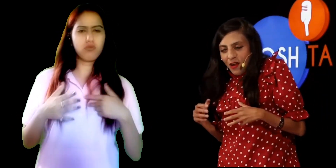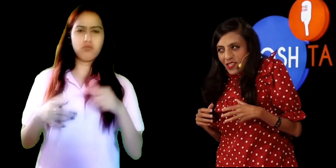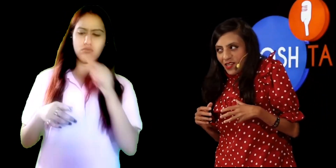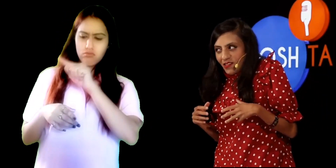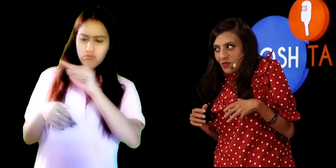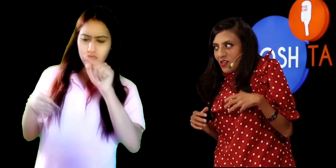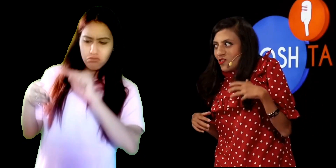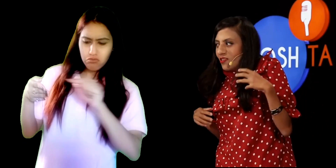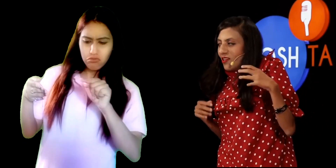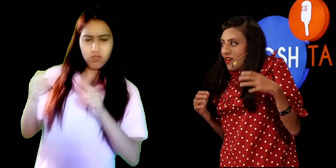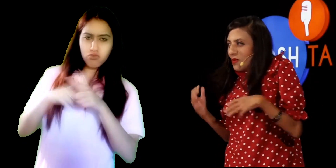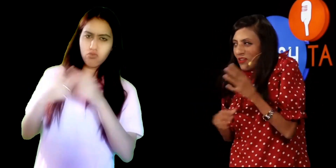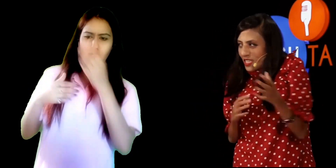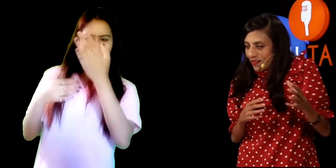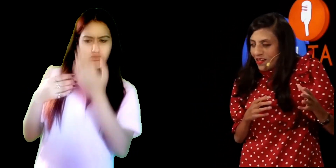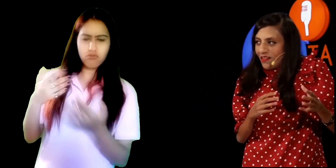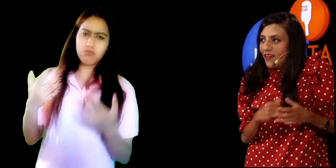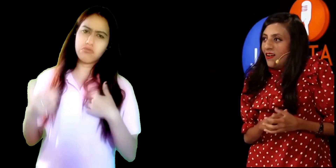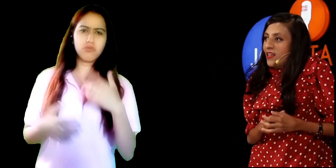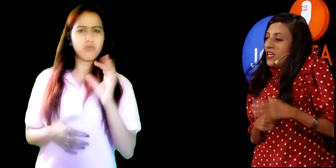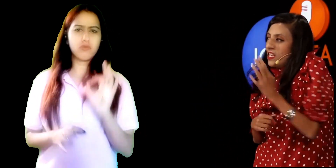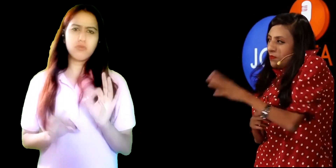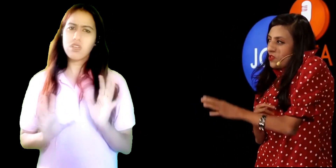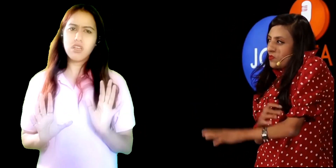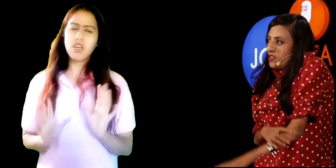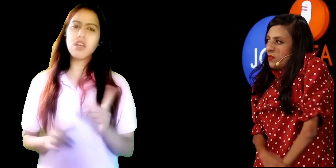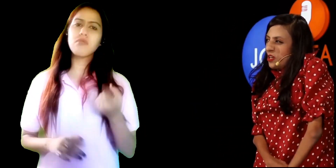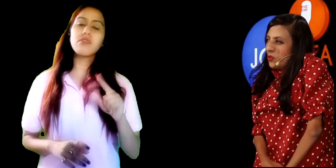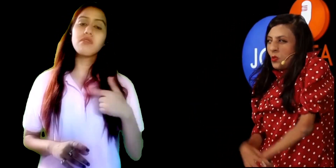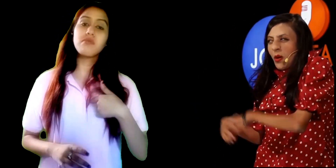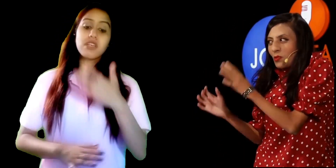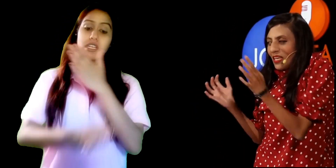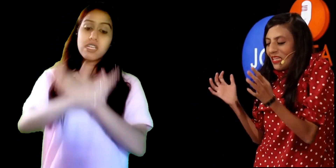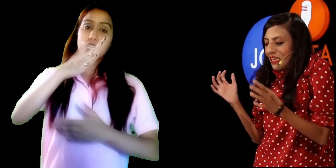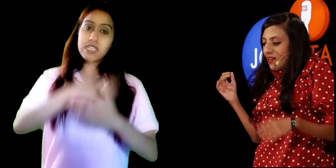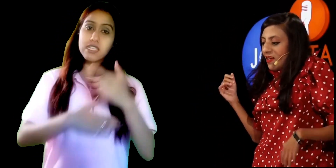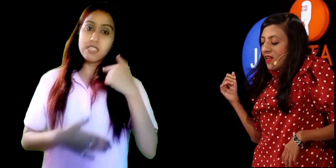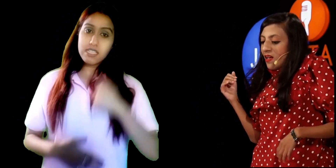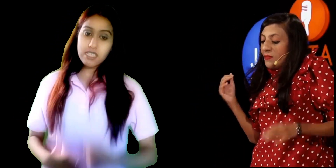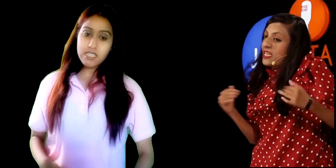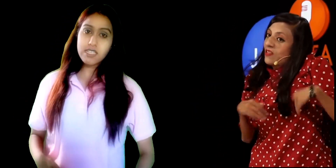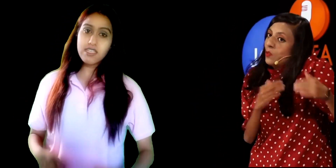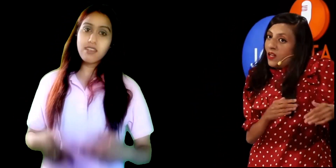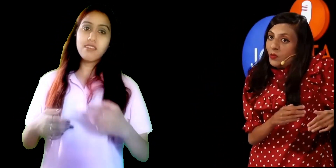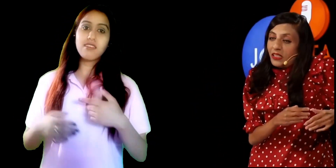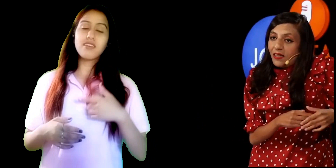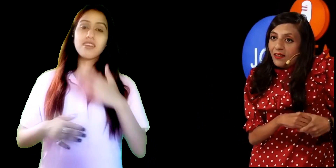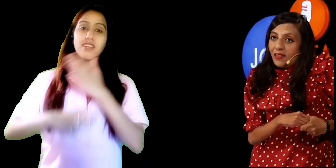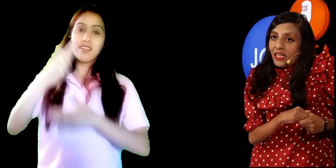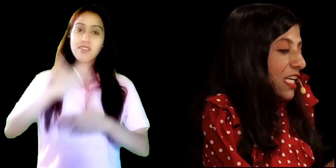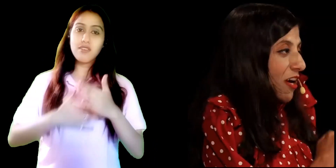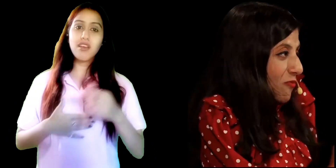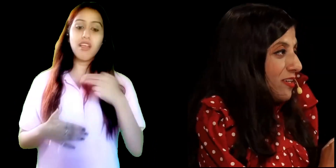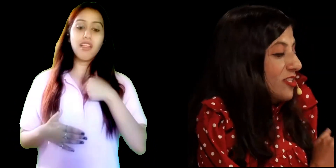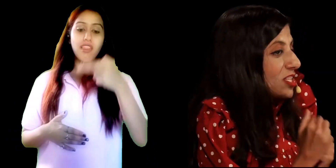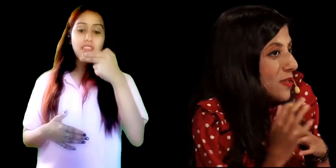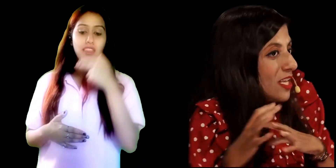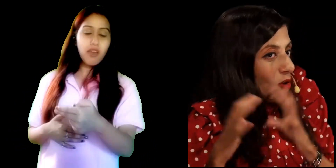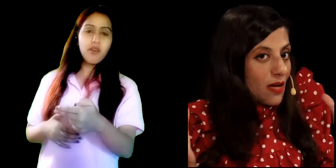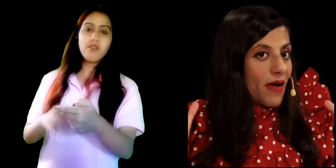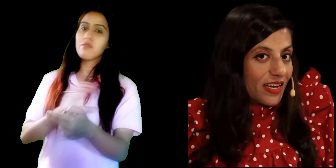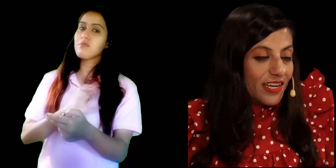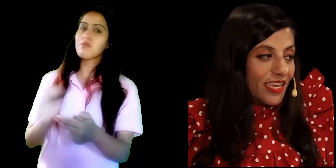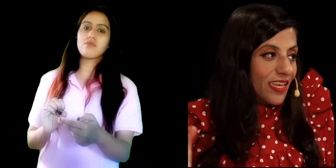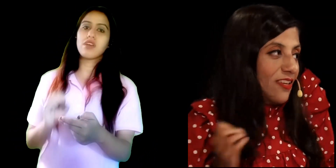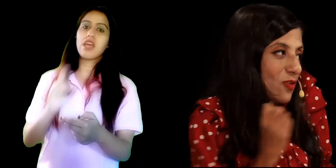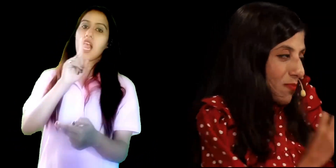प्राइवेट सेक्टर आपके साथ डिस्क्रिमिनेशन करेगा, प्राइवेट सेक्टर ये करेगा कि आप पर्सन विद डिसेबिलिटी हो तो वो आपको नहीं देंगे। मेरे साथ उल्टा हुआ था। गवर्नमेंट जिसमें